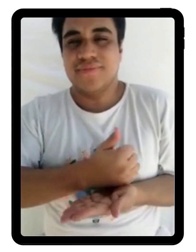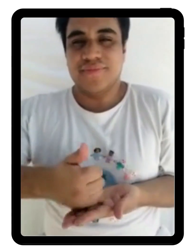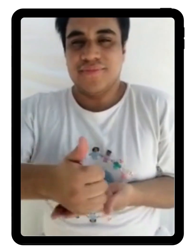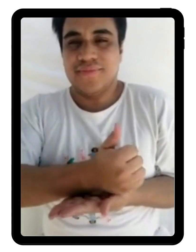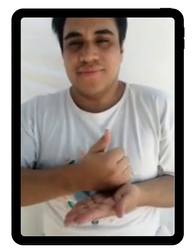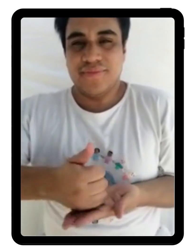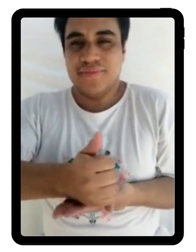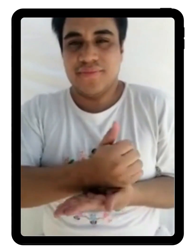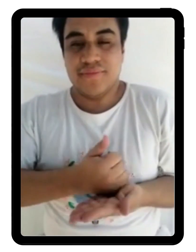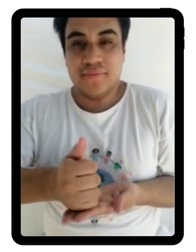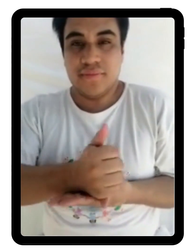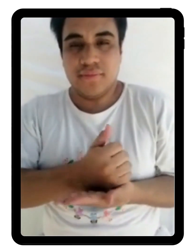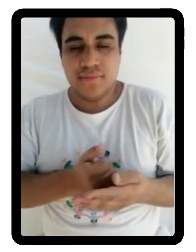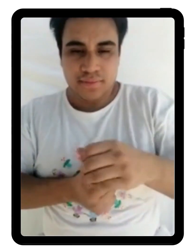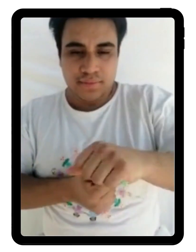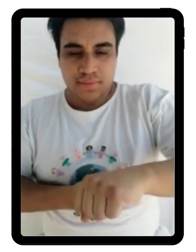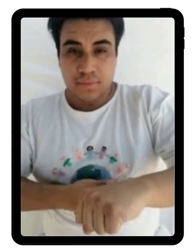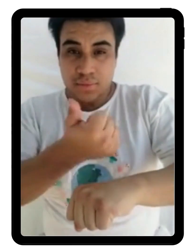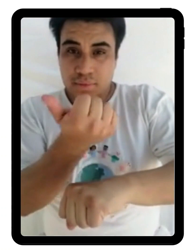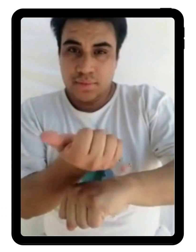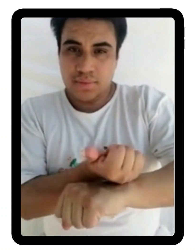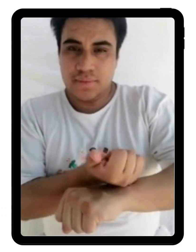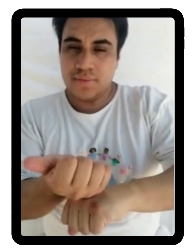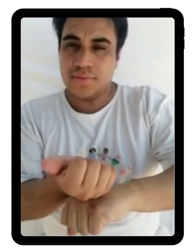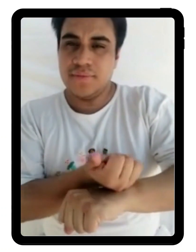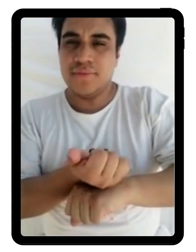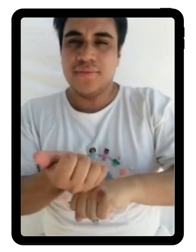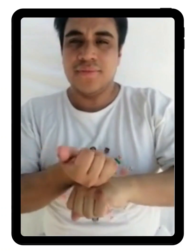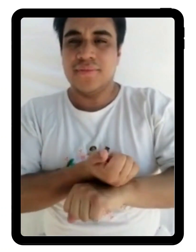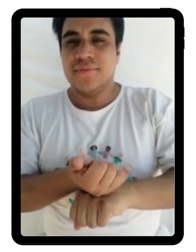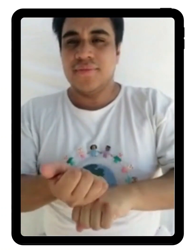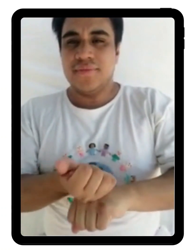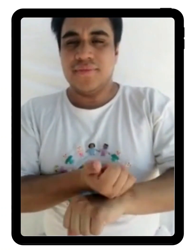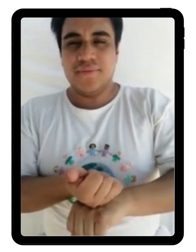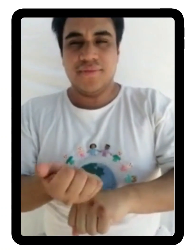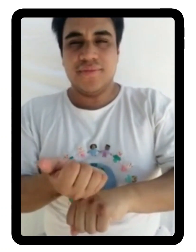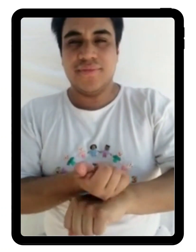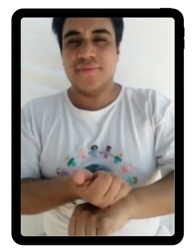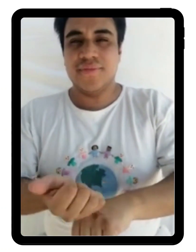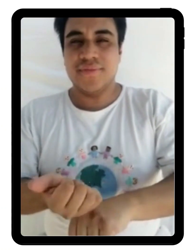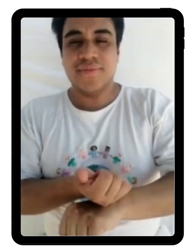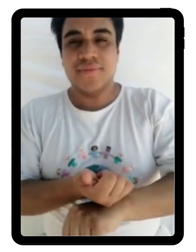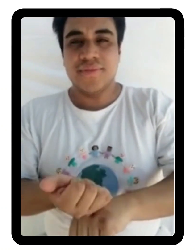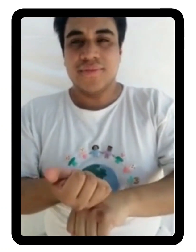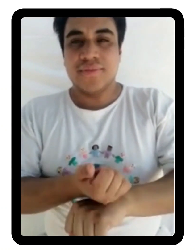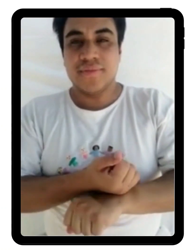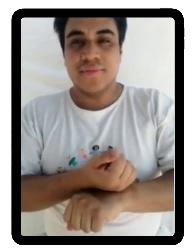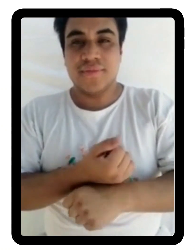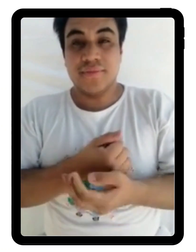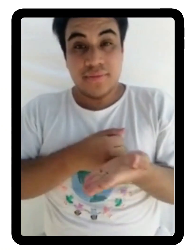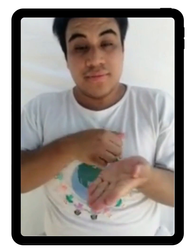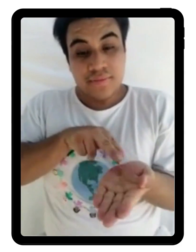El baúl en un castillo amarillo, amarillo, amarillo. El castillo en una